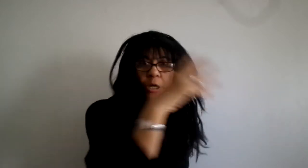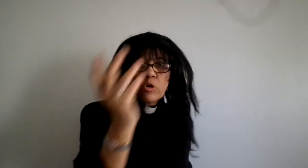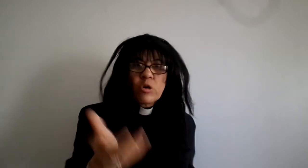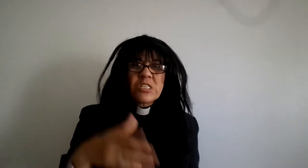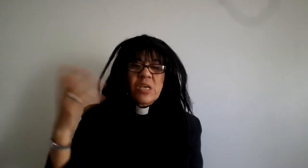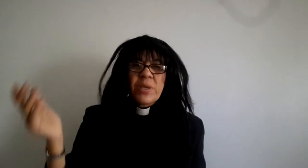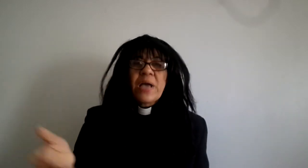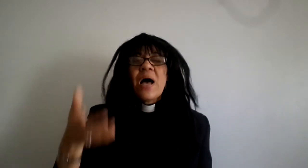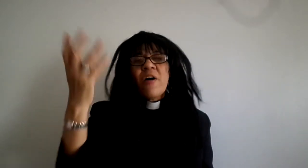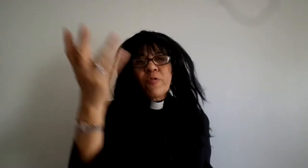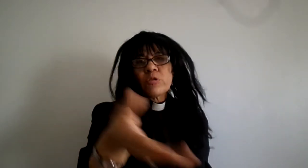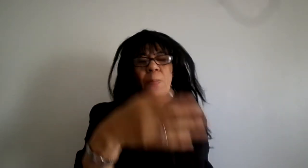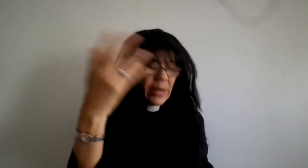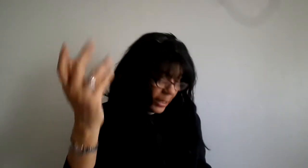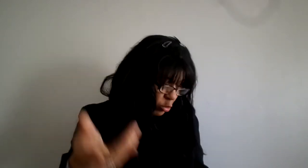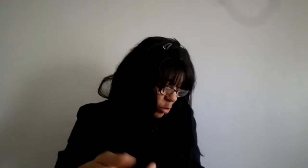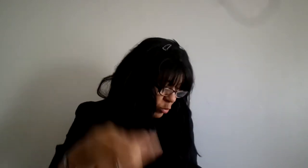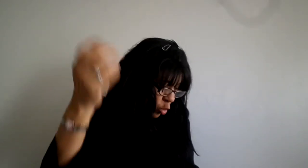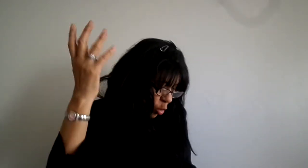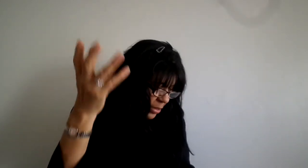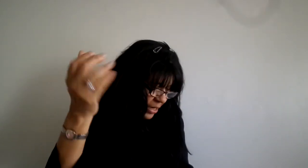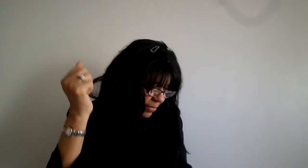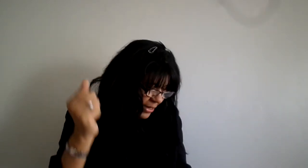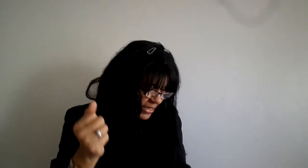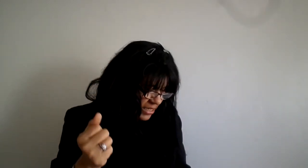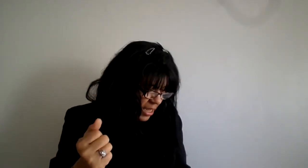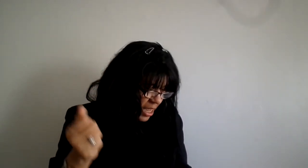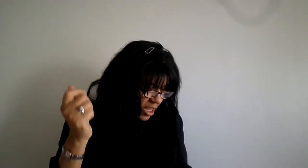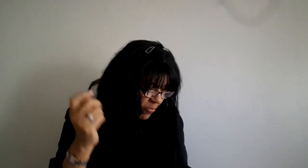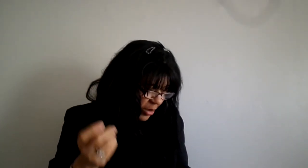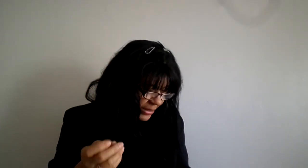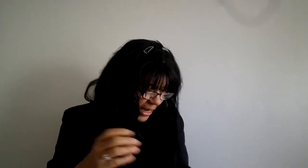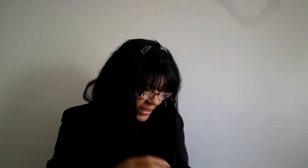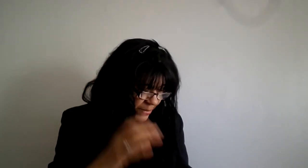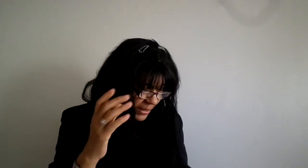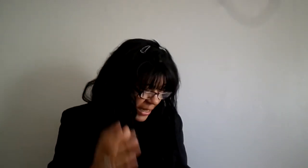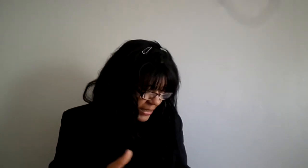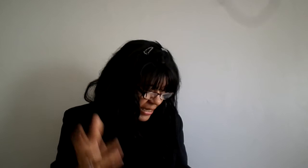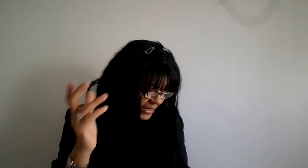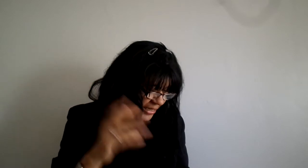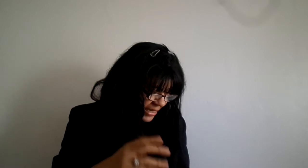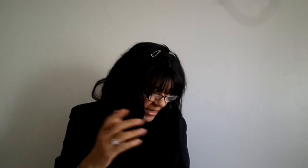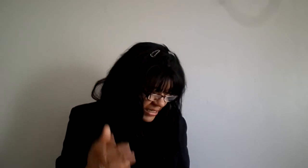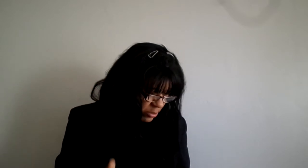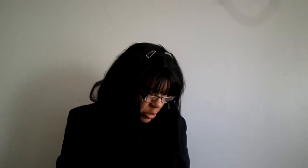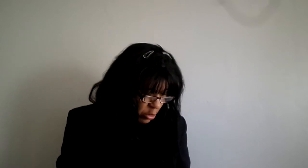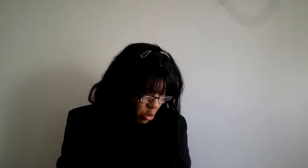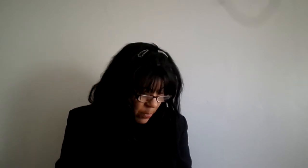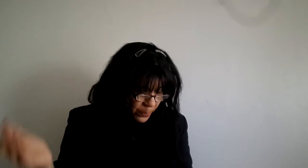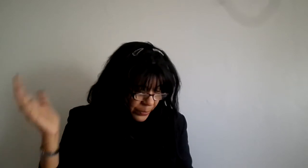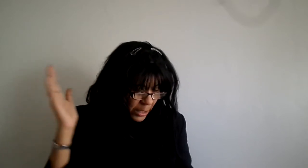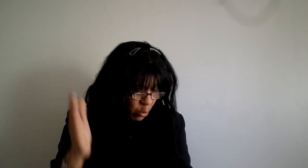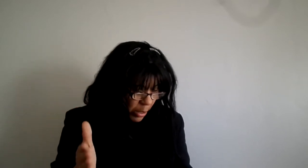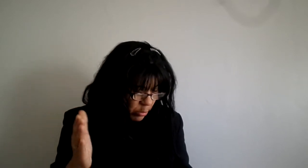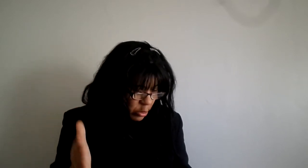y todo eso, semillas, frutas para que todo el mundo comiera, ¿verdad que sí? Y fue tarde y mañana y día tercero y dijo, luego Dios,